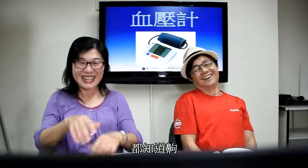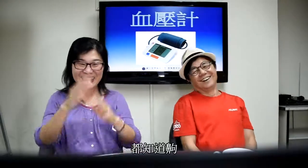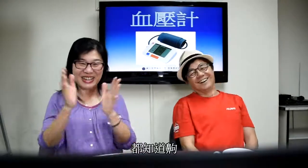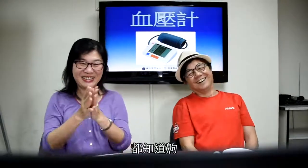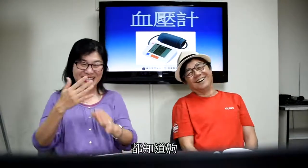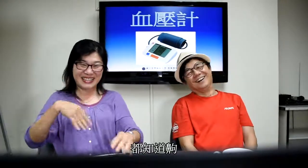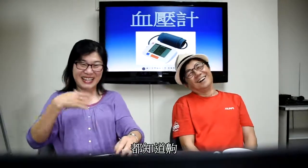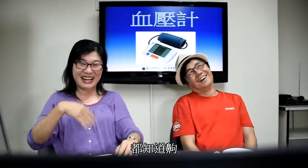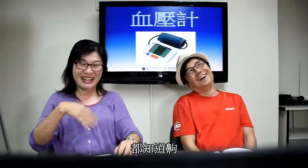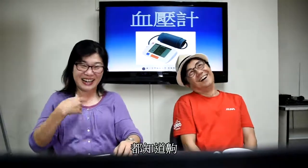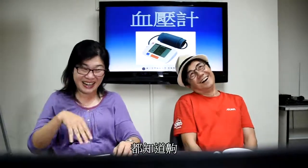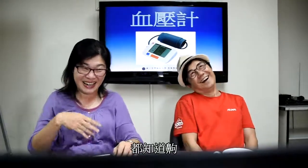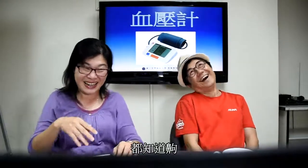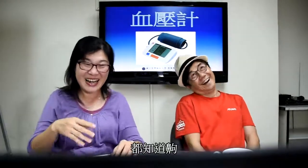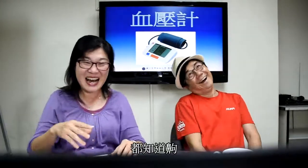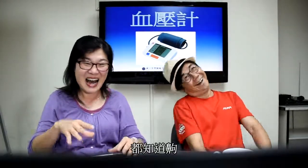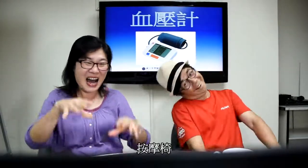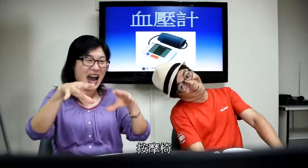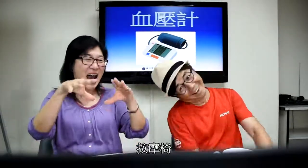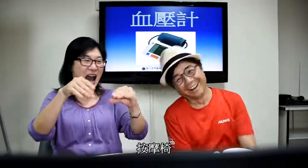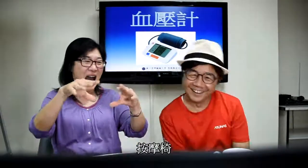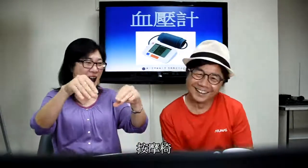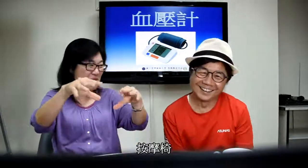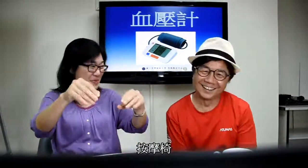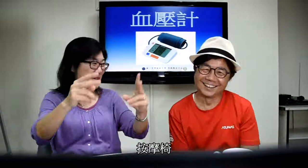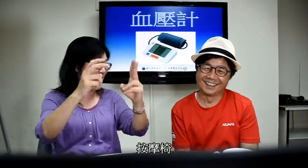都知道，按摩椅，